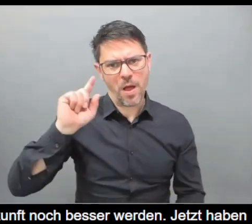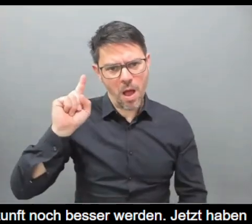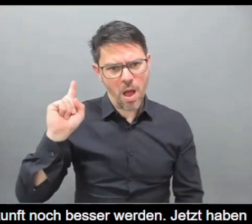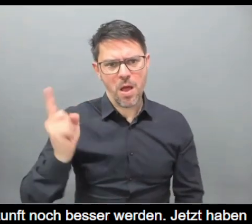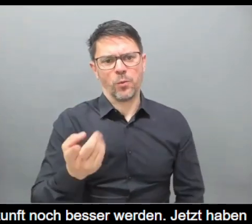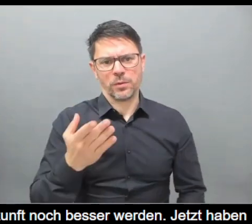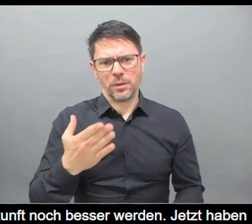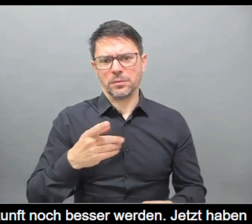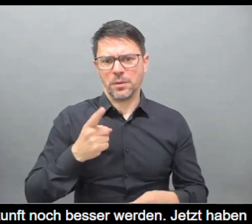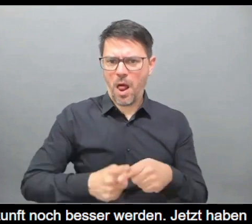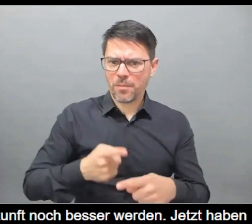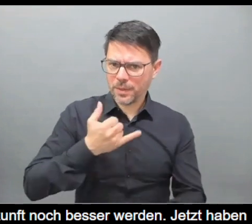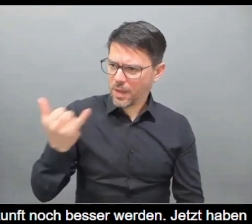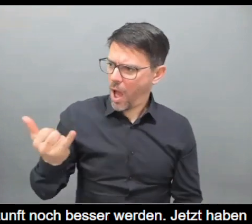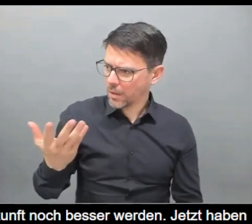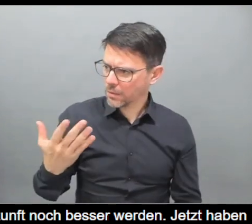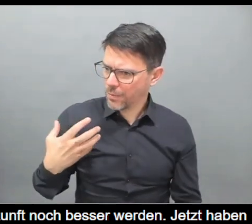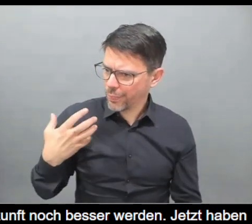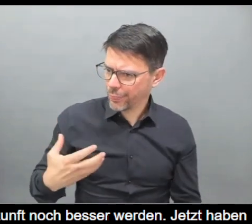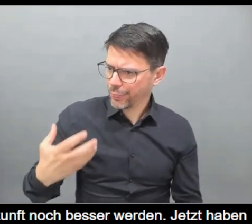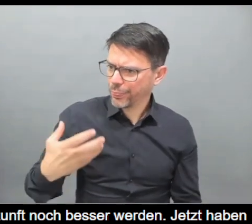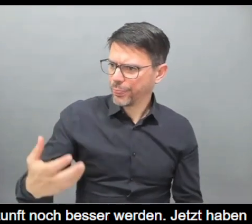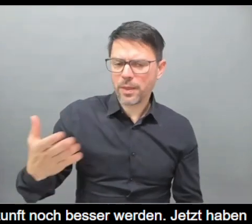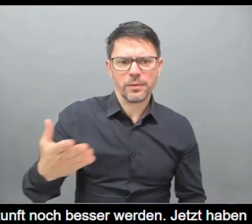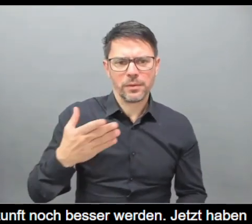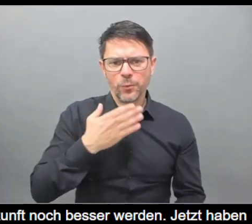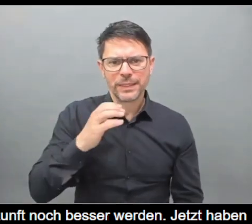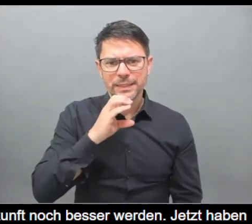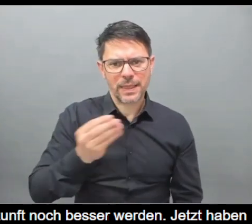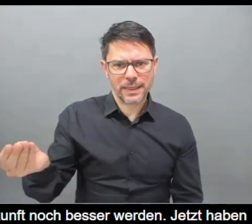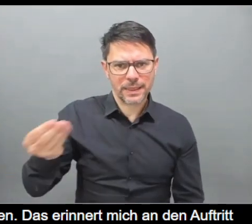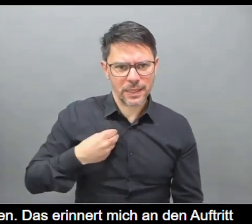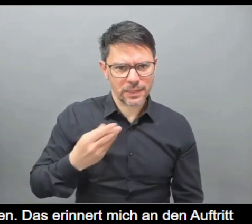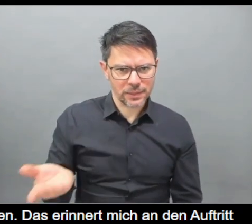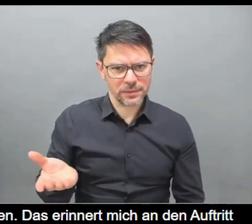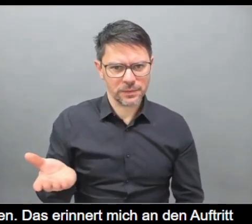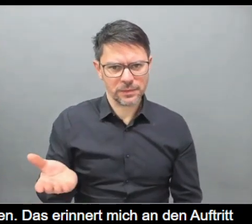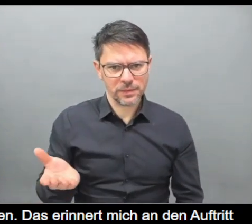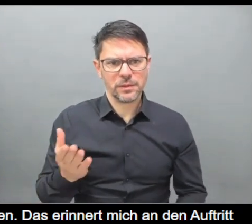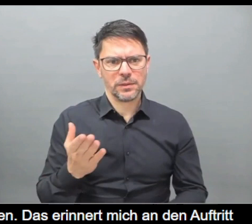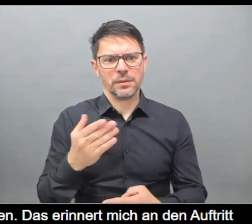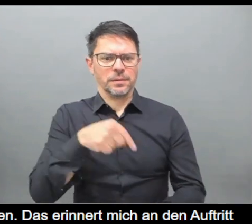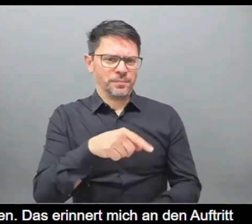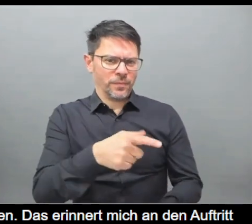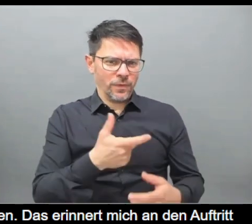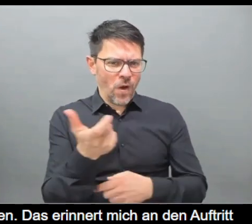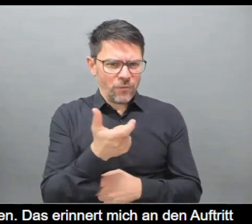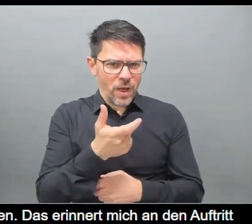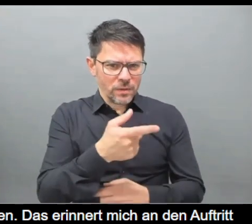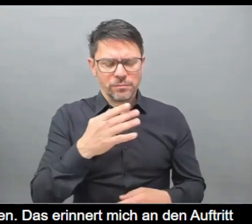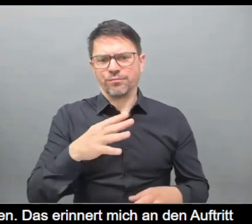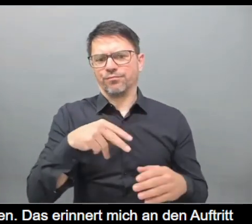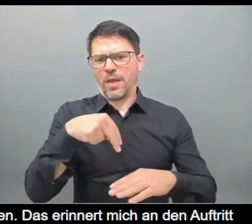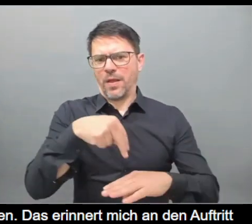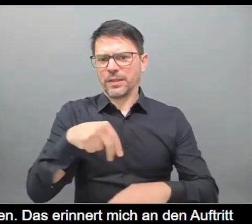so kann man kein Land regieren. Tut mir leid, dieses Ampel-Gehampel ist tödlich für dieses Land. Und ich kann das